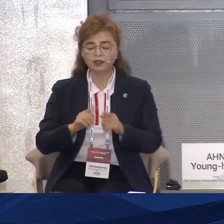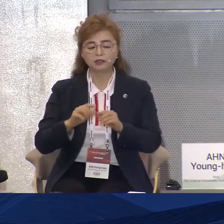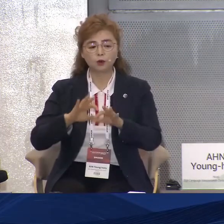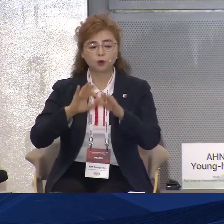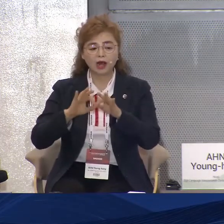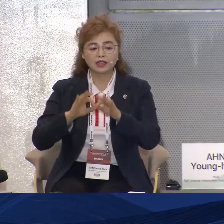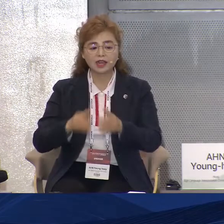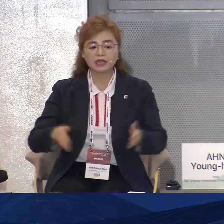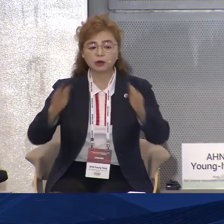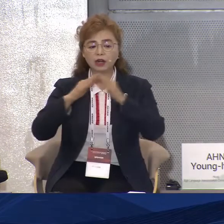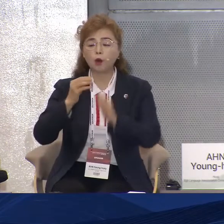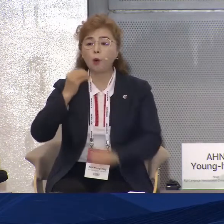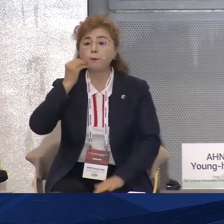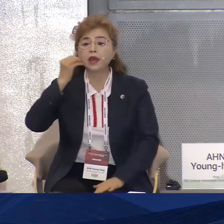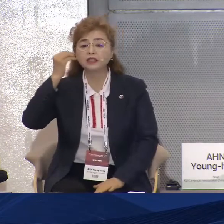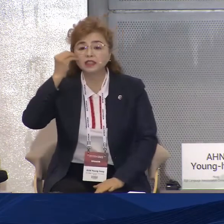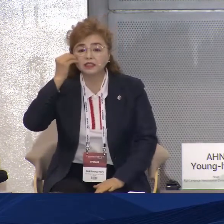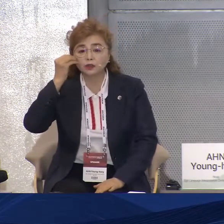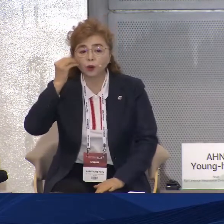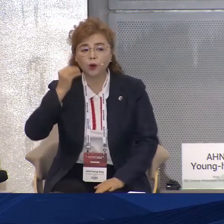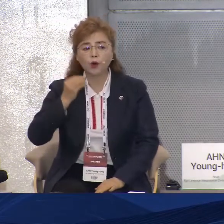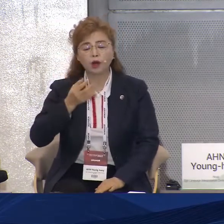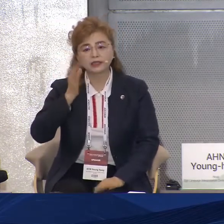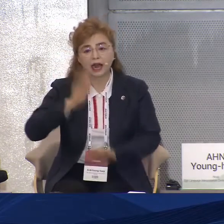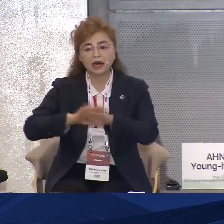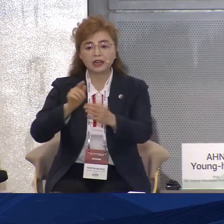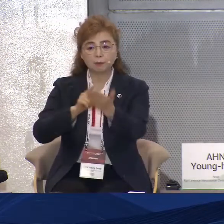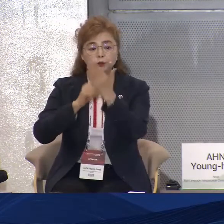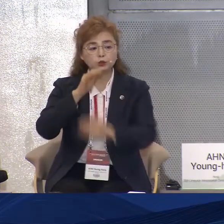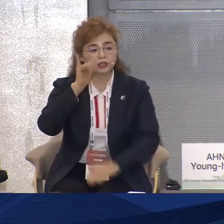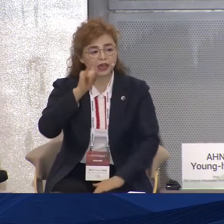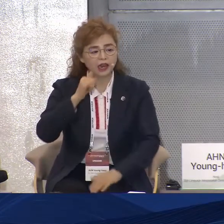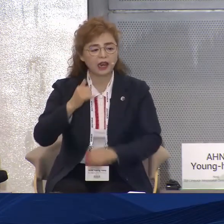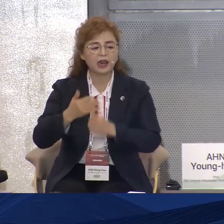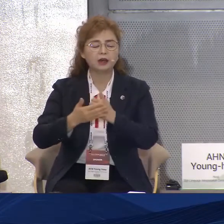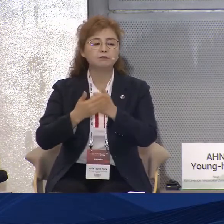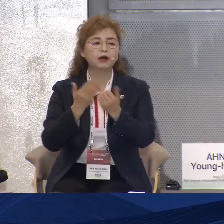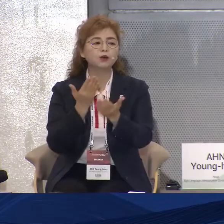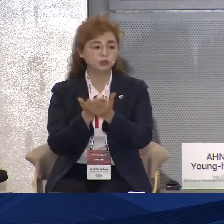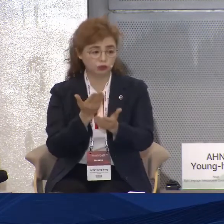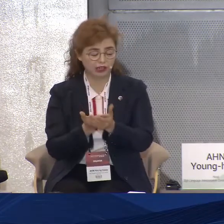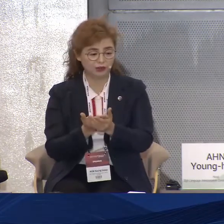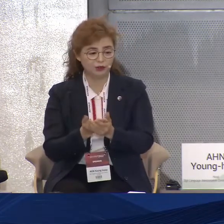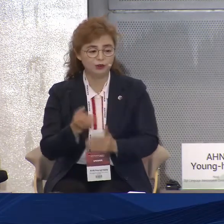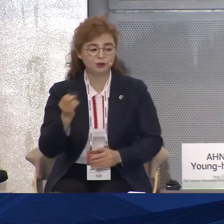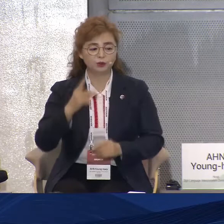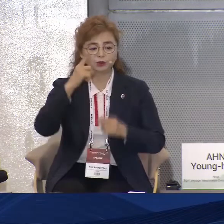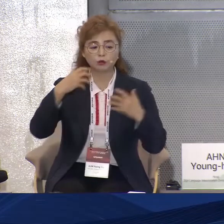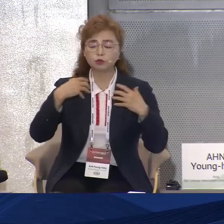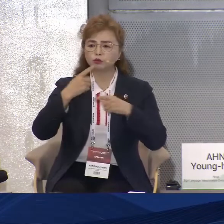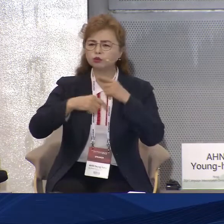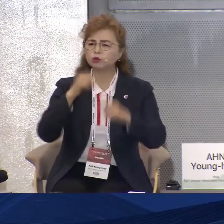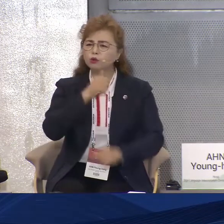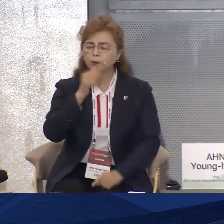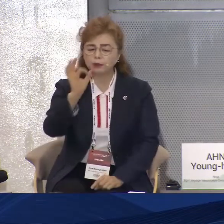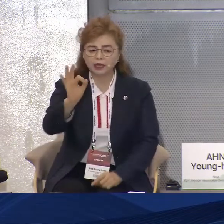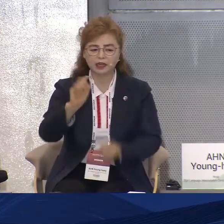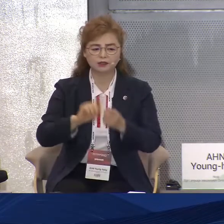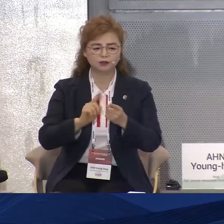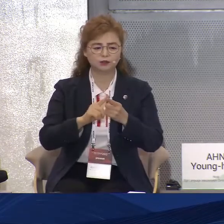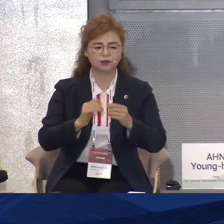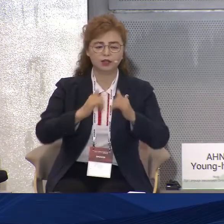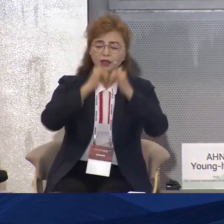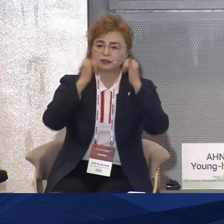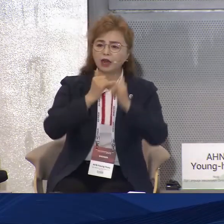화면, 그래서 관계 기관의 홈페이지에서도 잘 이렇게 볼 수 있게 마련해 주세요. 또 정부는 수어